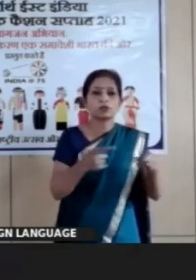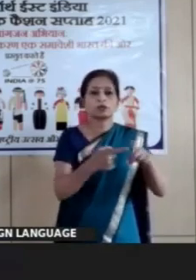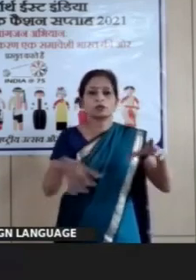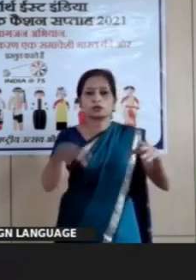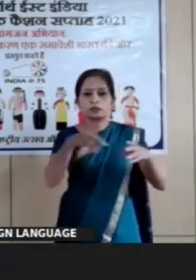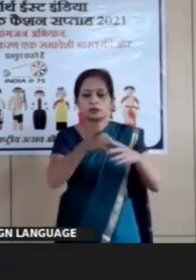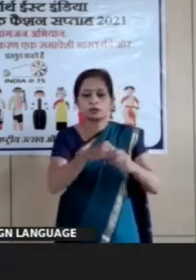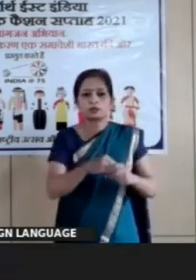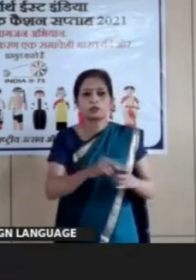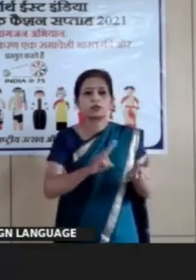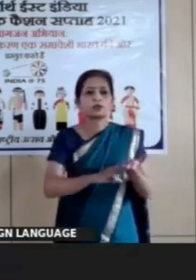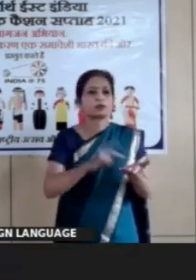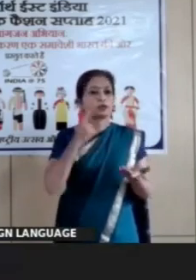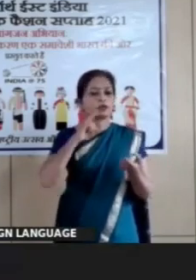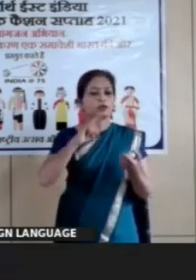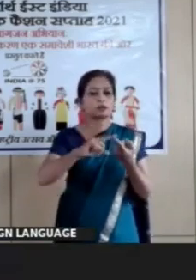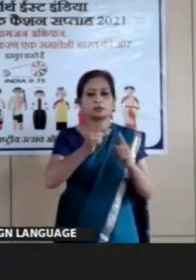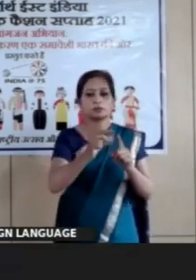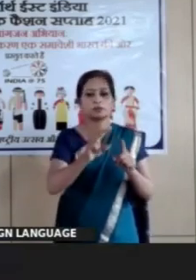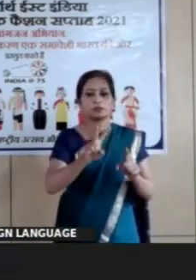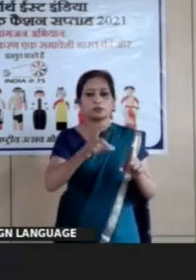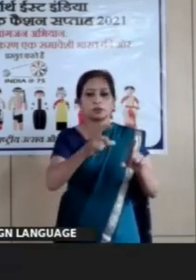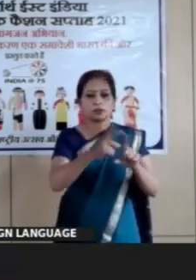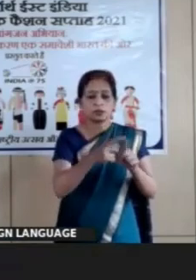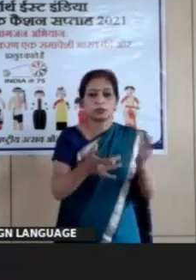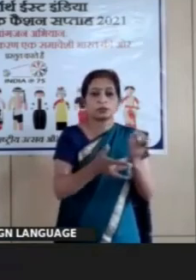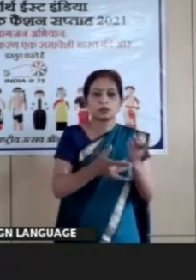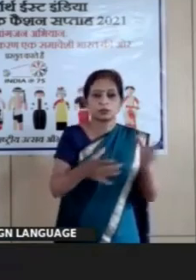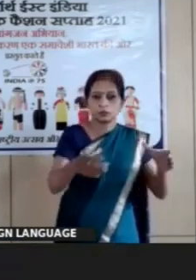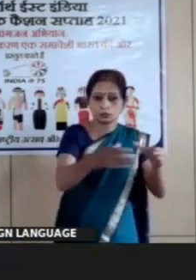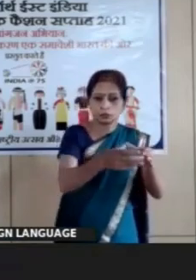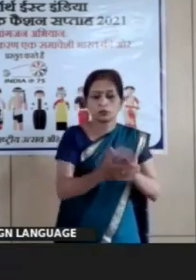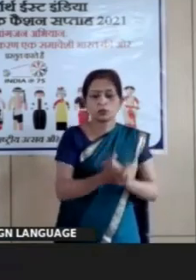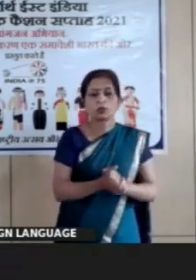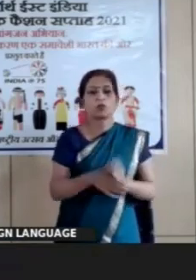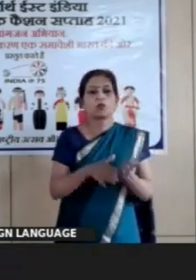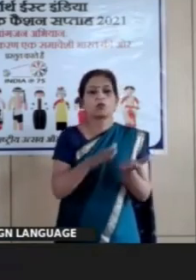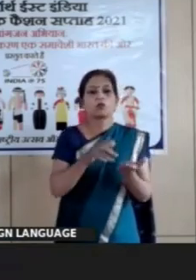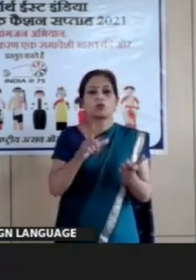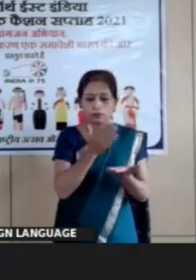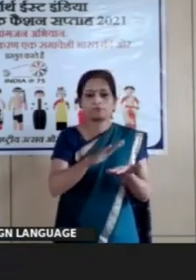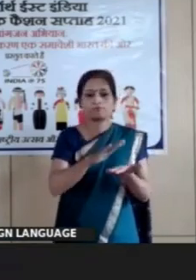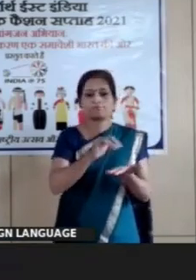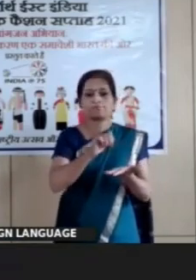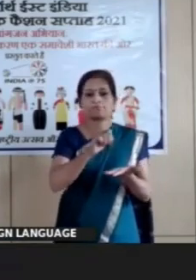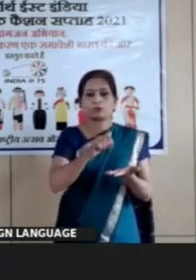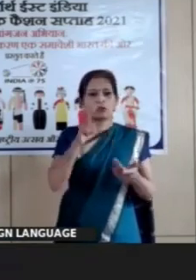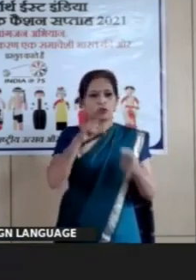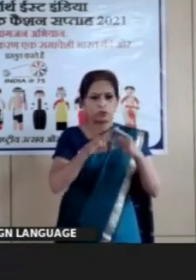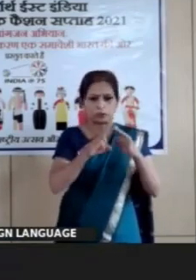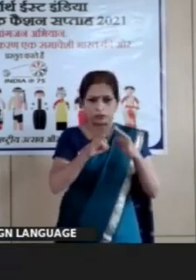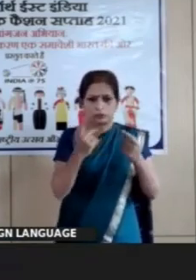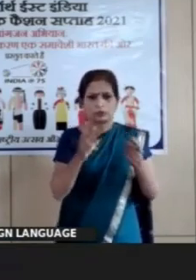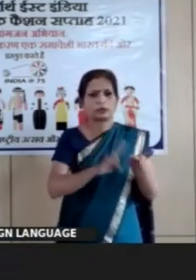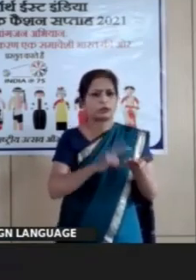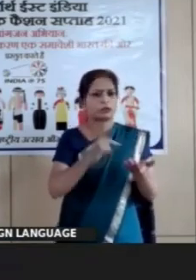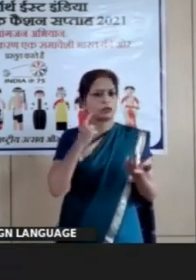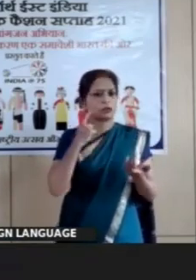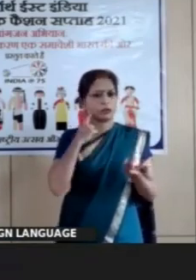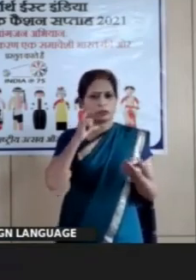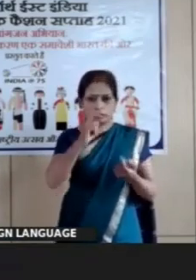उनके टीम, NIEPVD के IT डिपार्टमेंट, NAL और मीडिया डिपार्टमेंट, प्रिंट और टेलीविजन मीडिया,